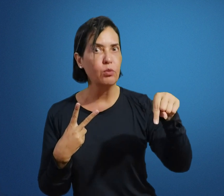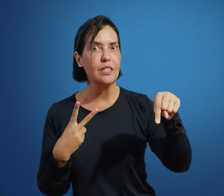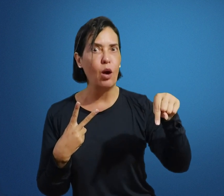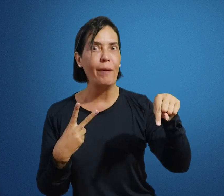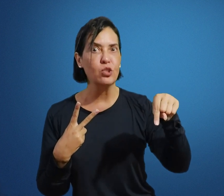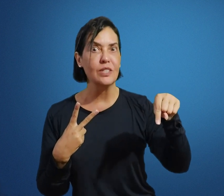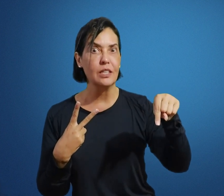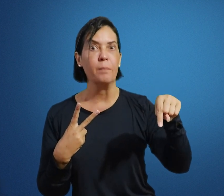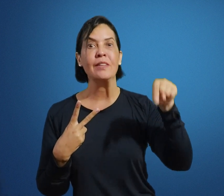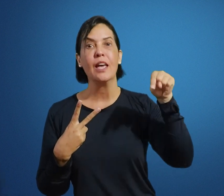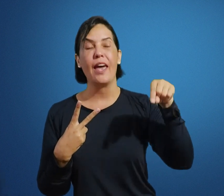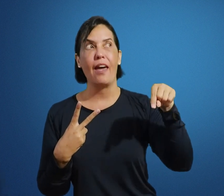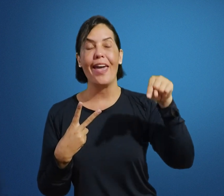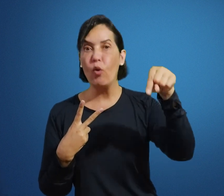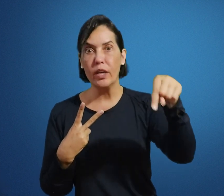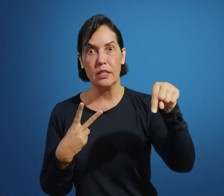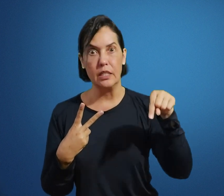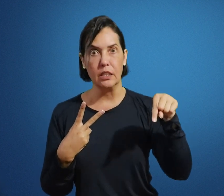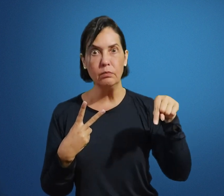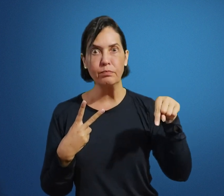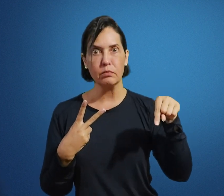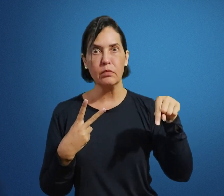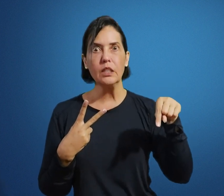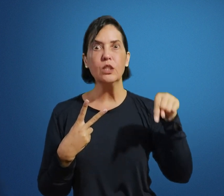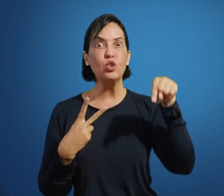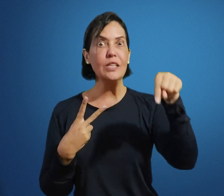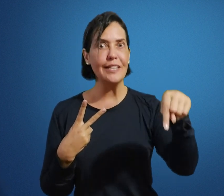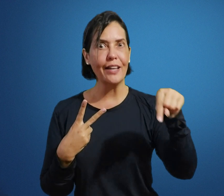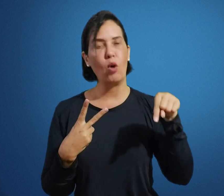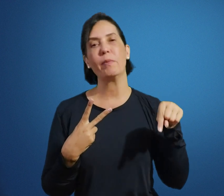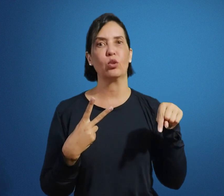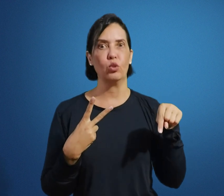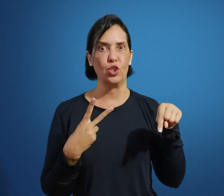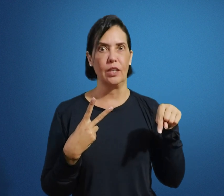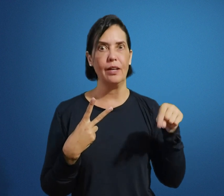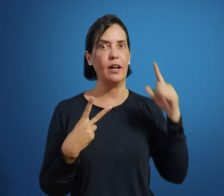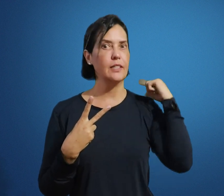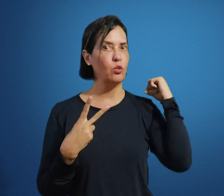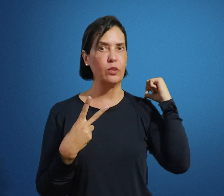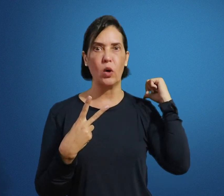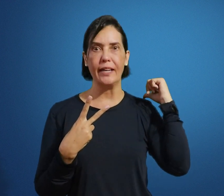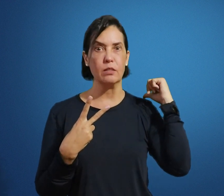língua de sinal passou a ser reconhecida e utilizada como metodologia, antes não, no oralismo